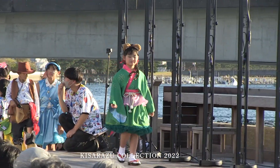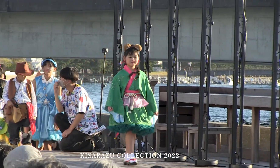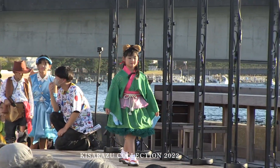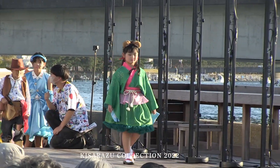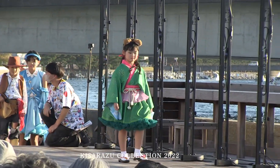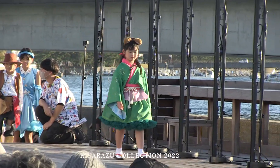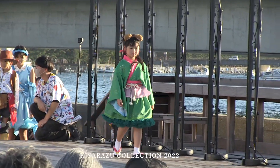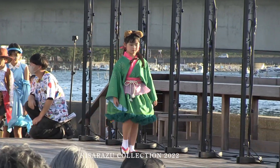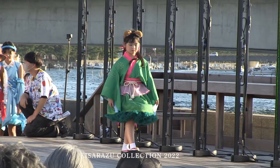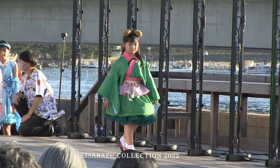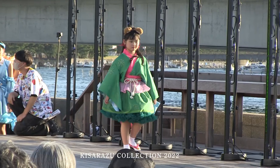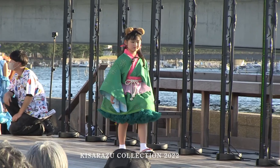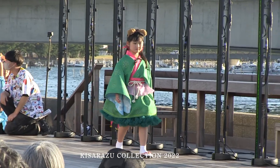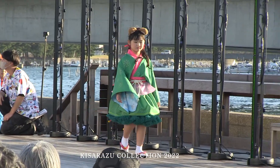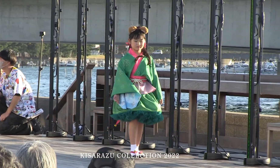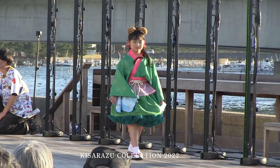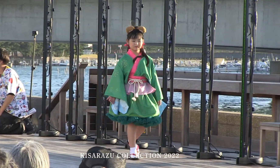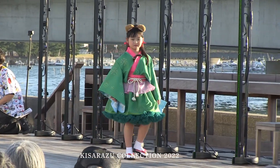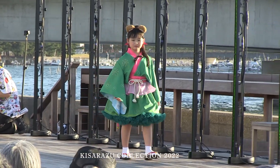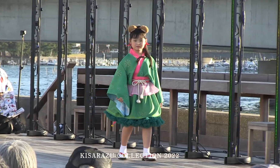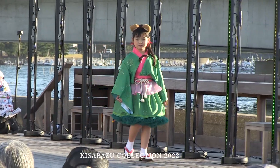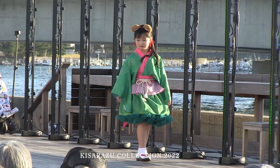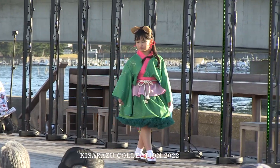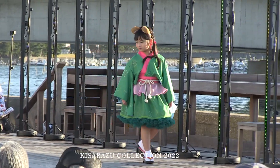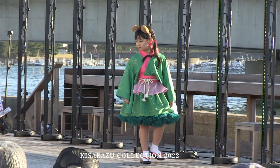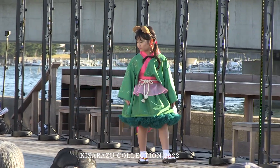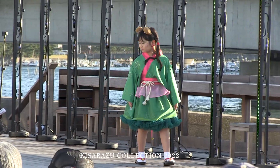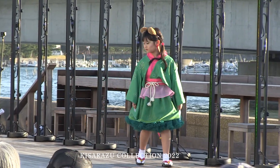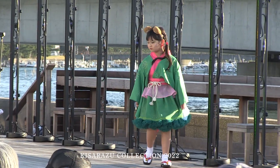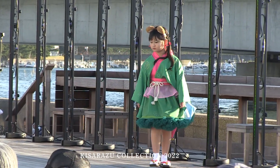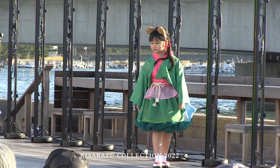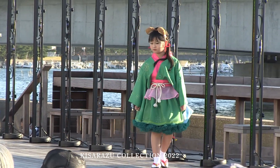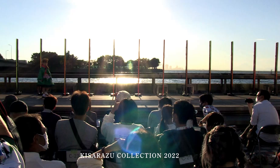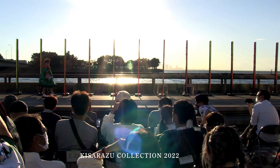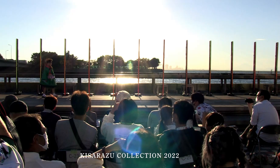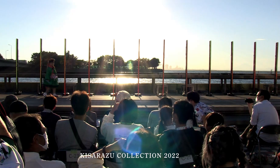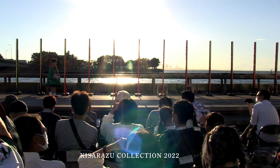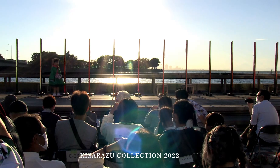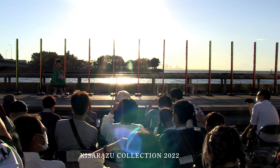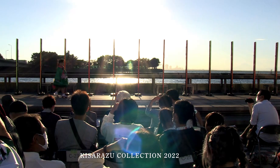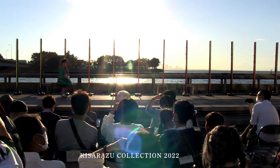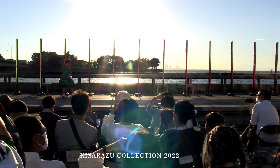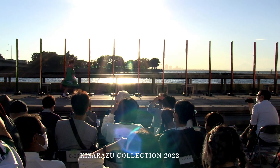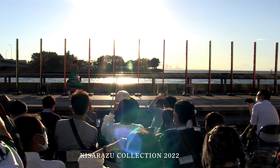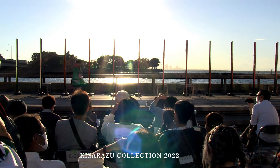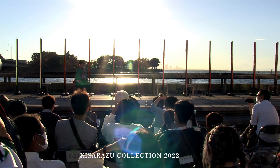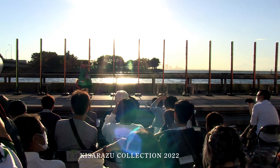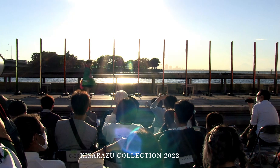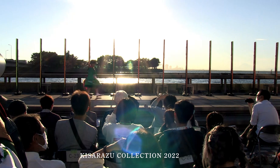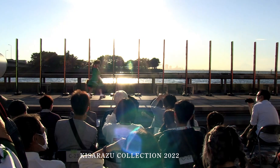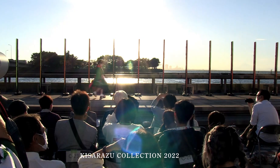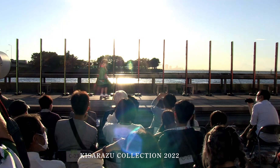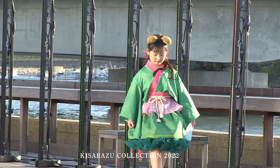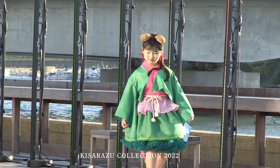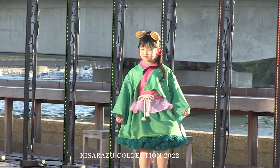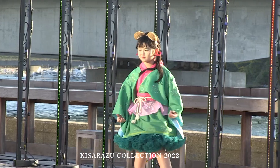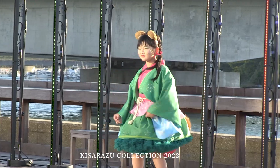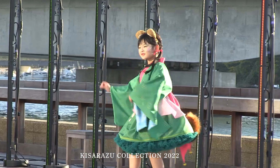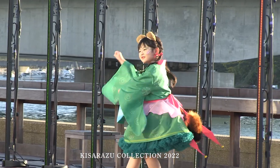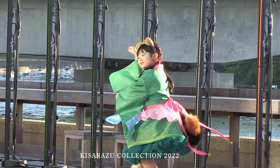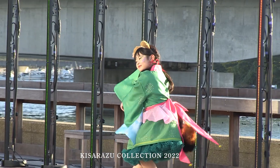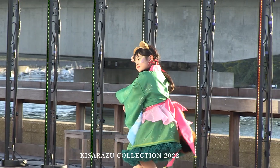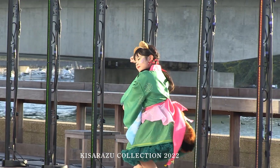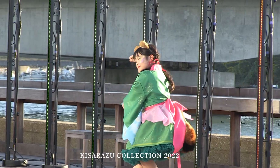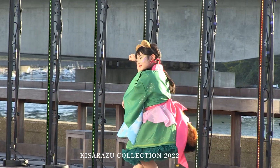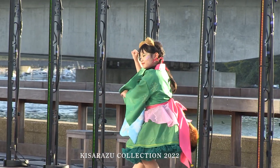司さん、アンジュちゃん、金田小学校2年生木更津コレクションに出演できて